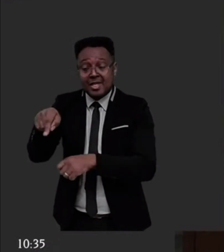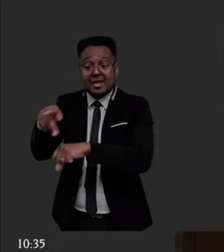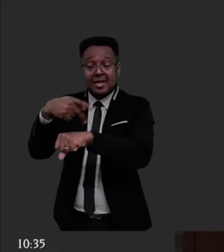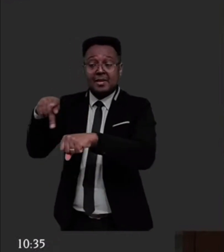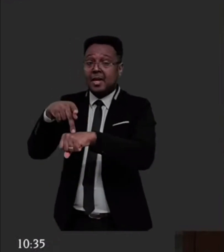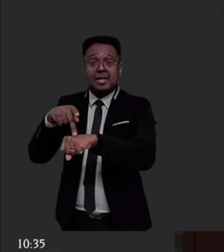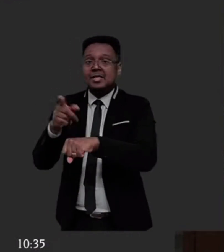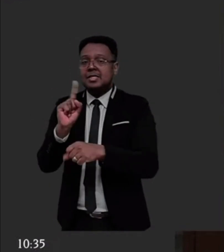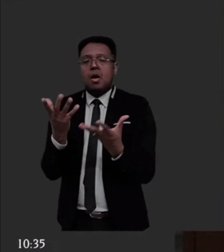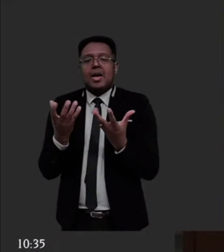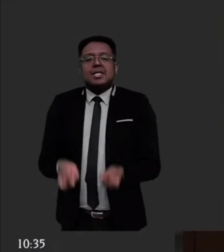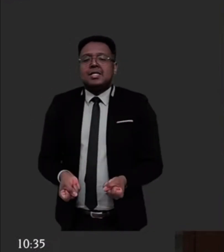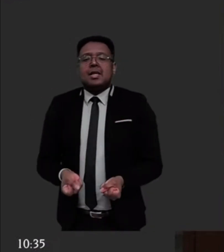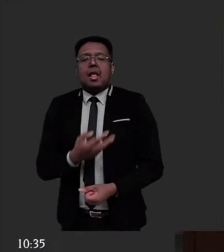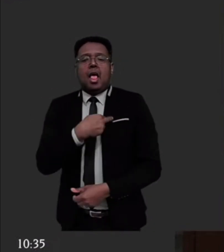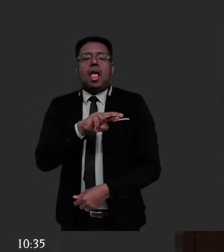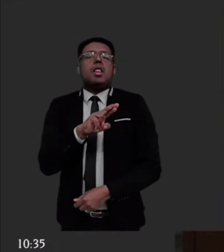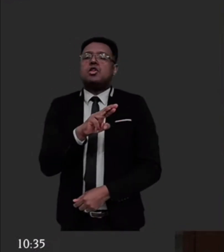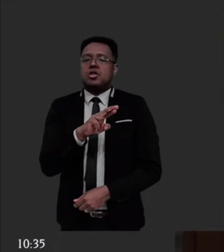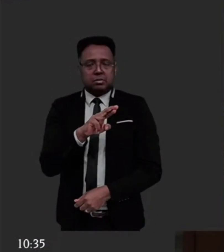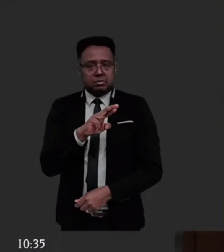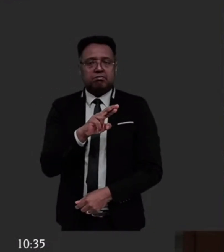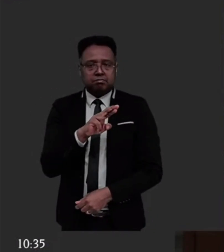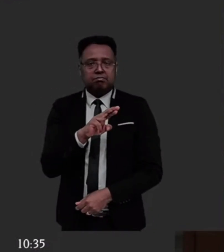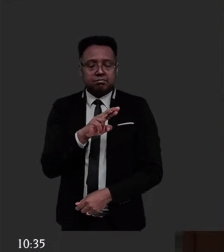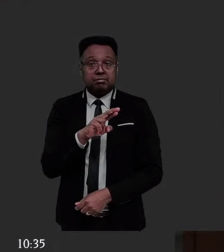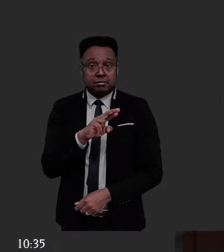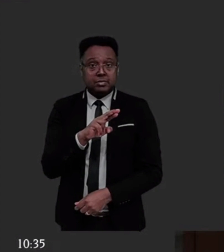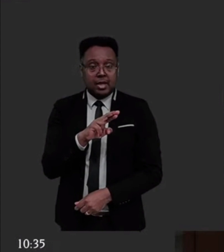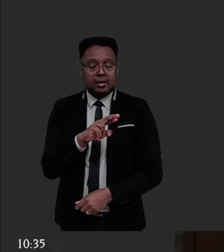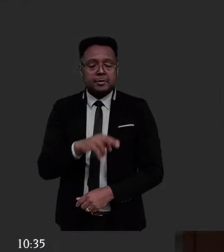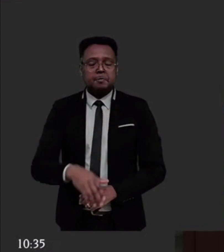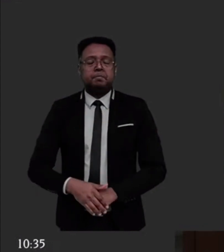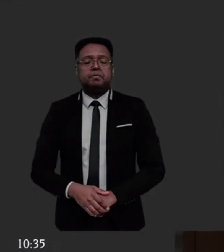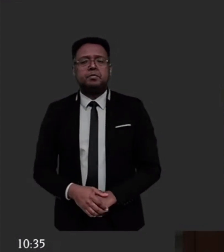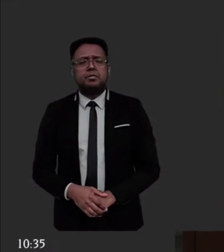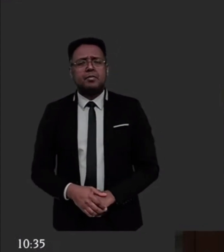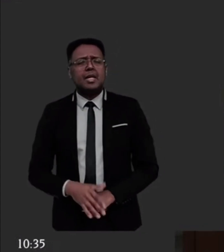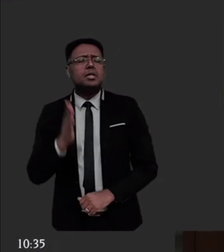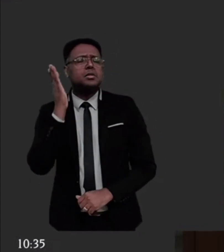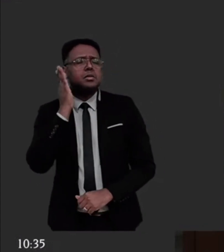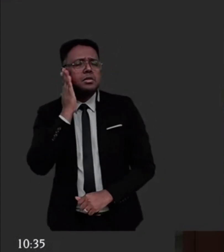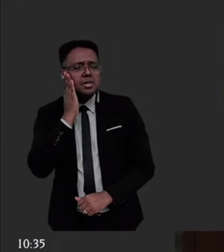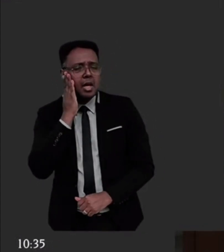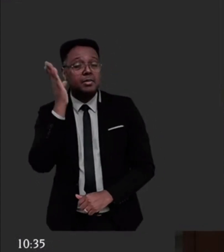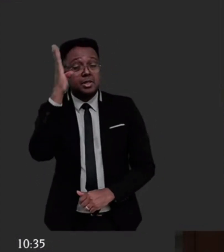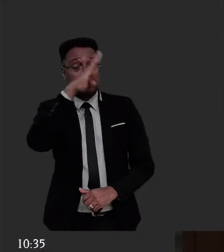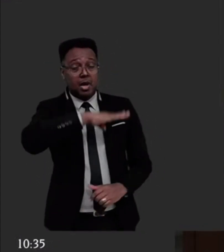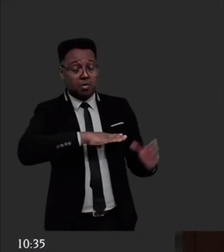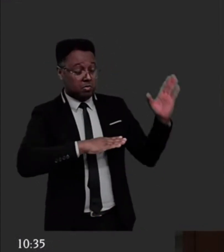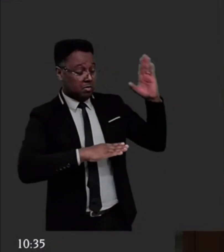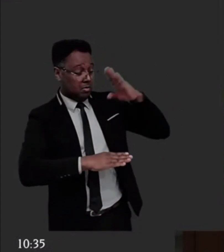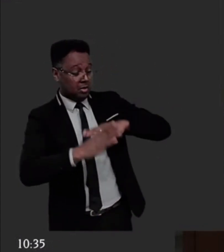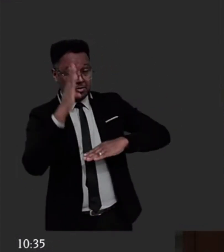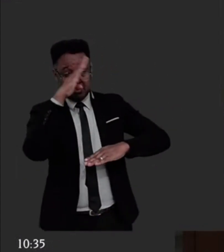qualquer etiologia que seja, ou crença ou fé. De modo que este mal vem se agrandando na terra, e o nosso